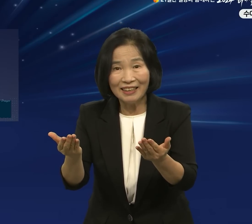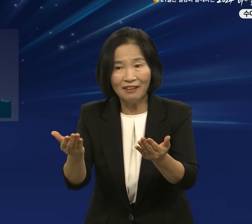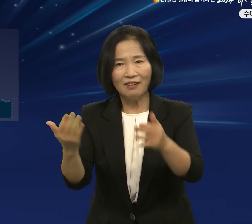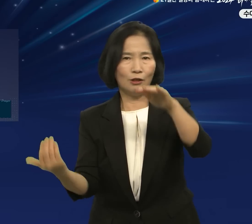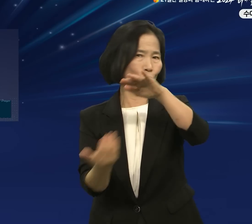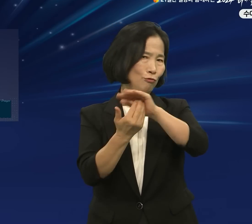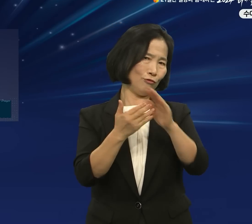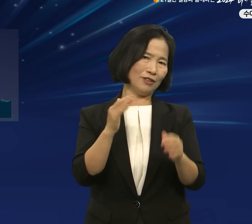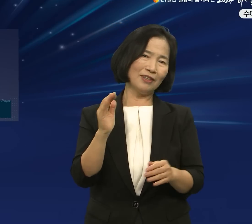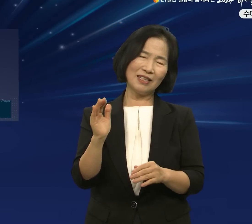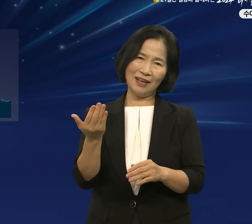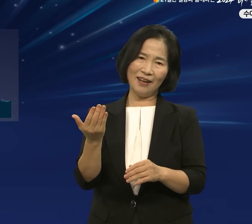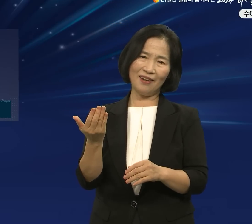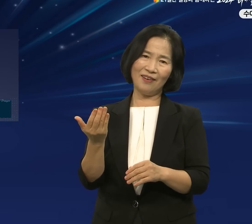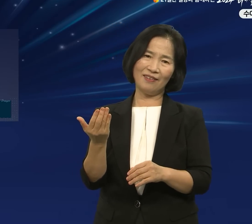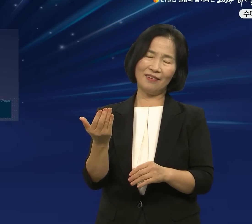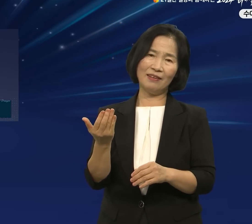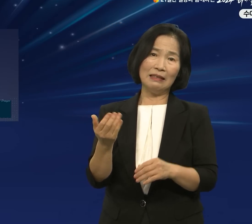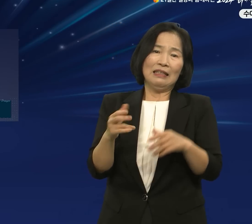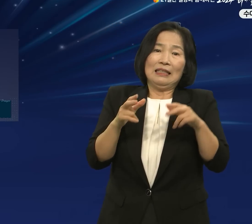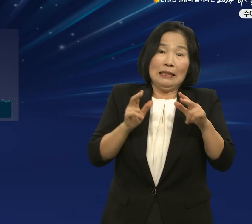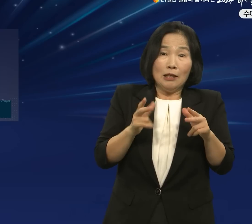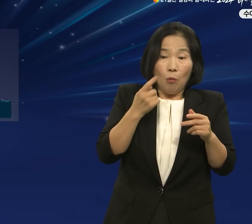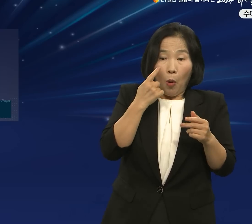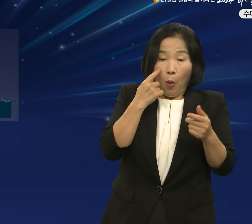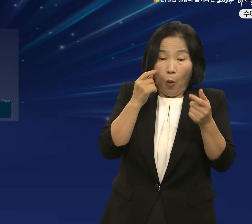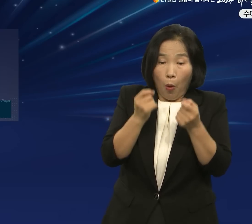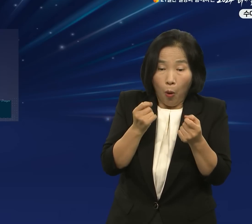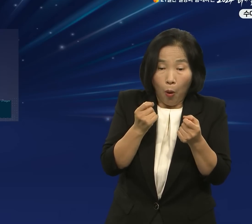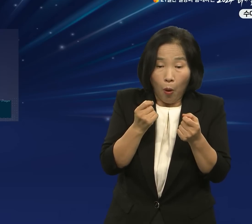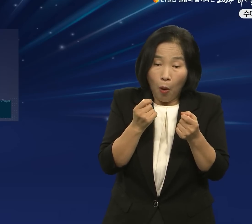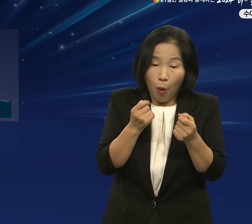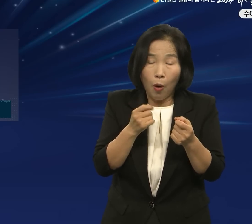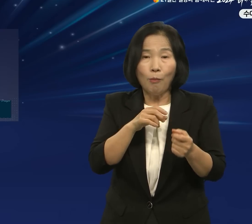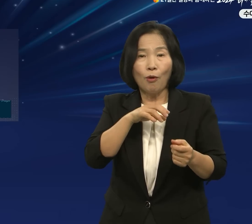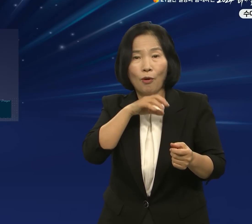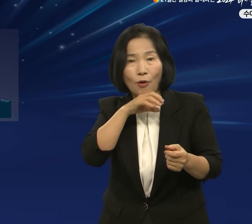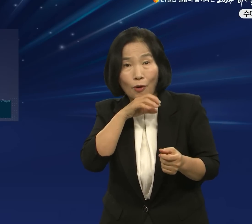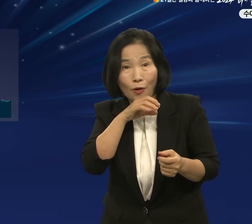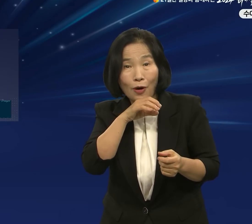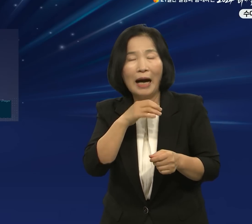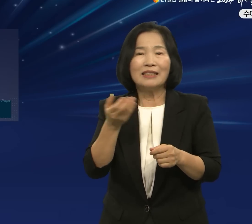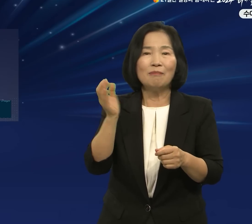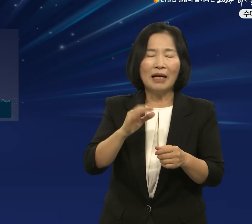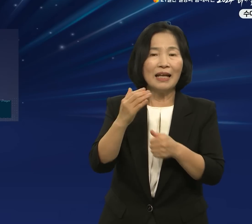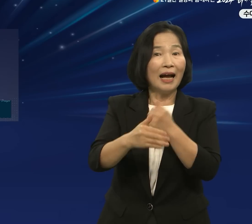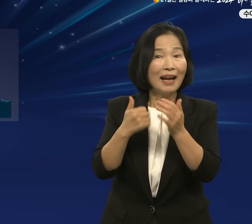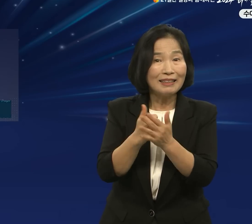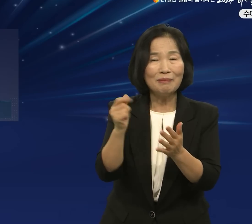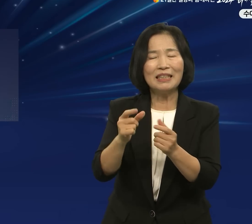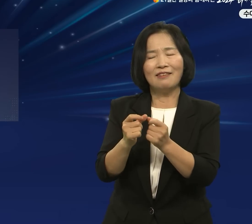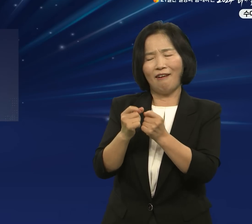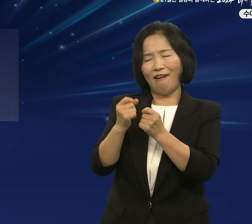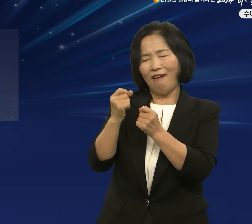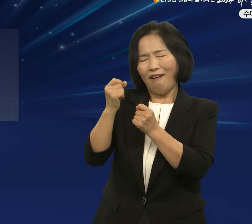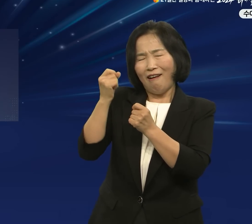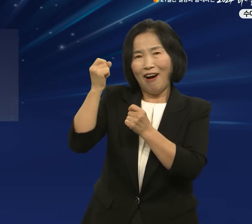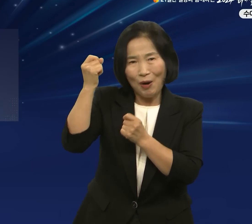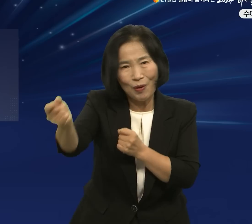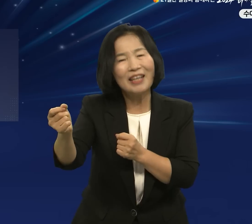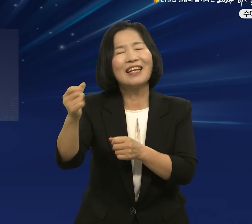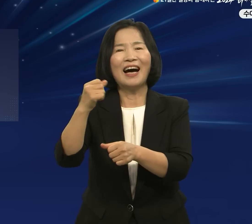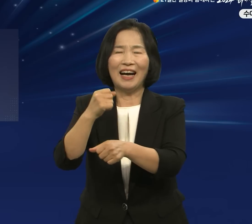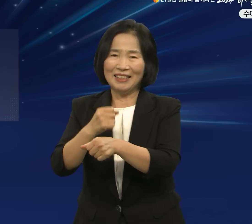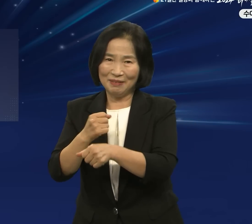성취되었습니다. 사람은 지금 오늘밖에 보지 못합니다. 그러나 하나님은 영원하십니다. 한 달